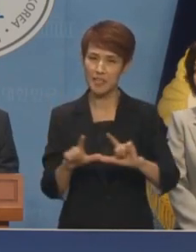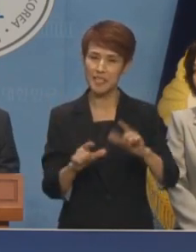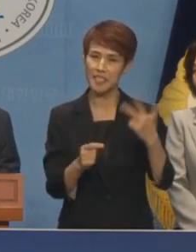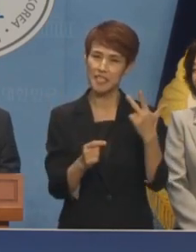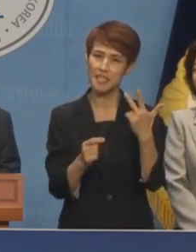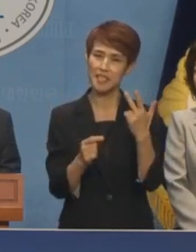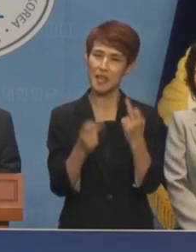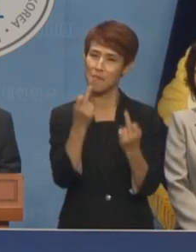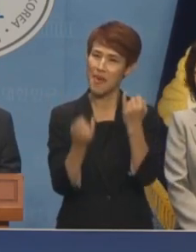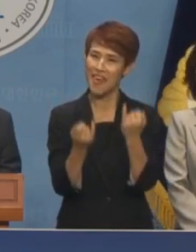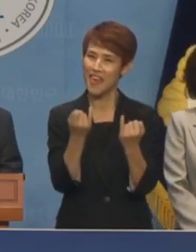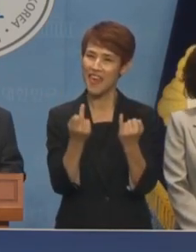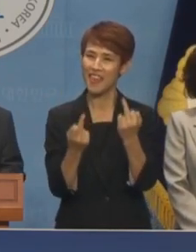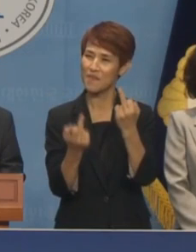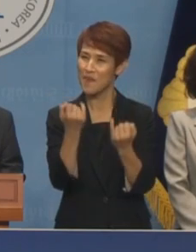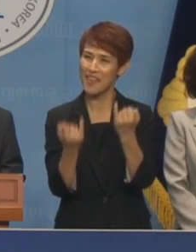5남매?